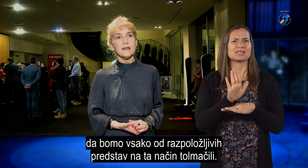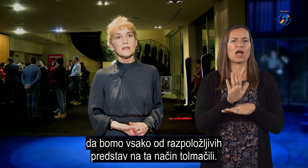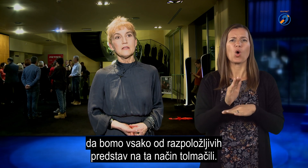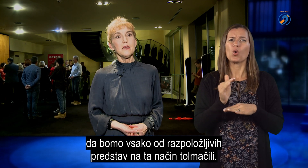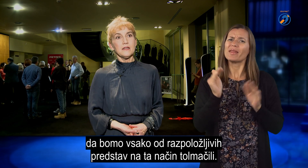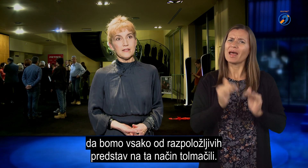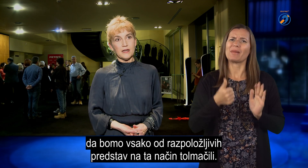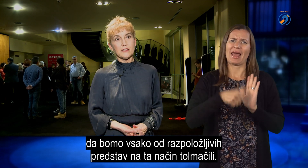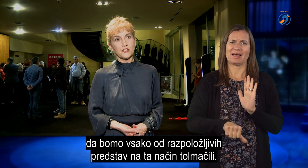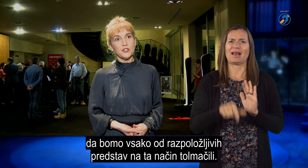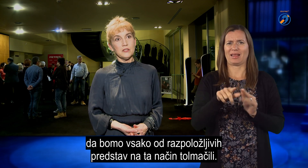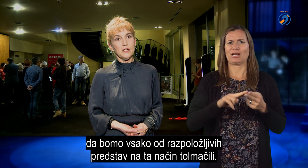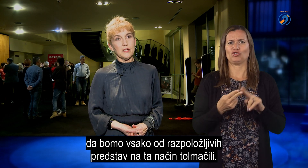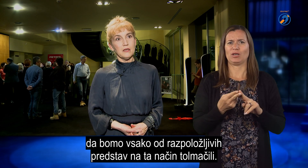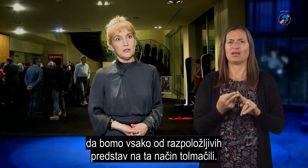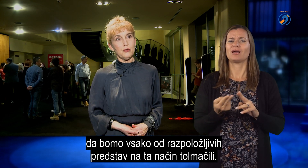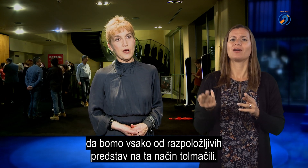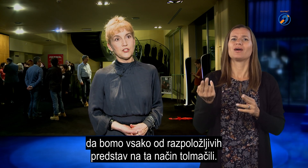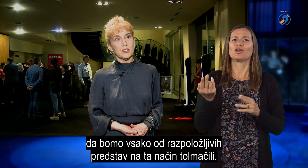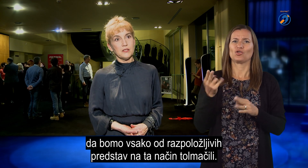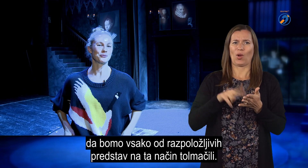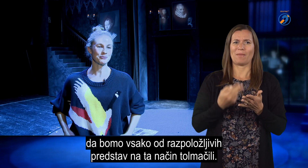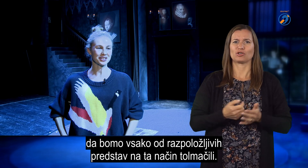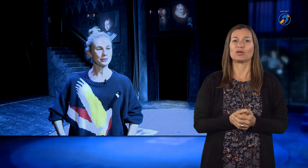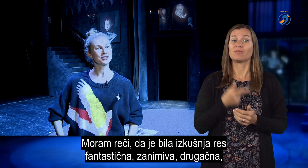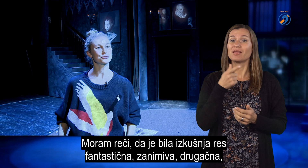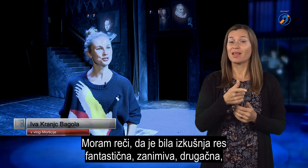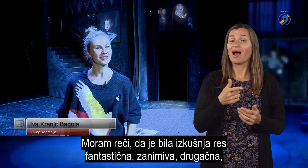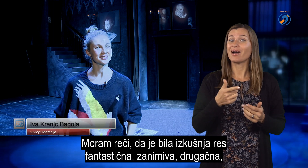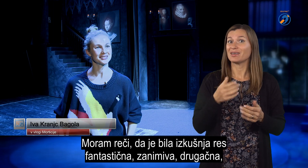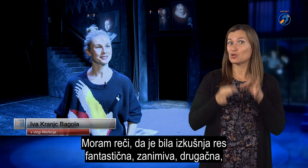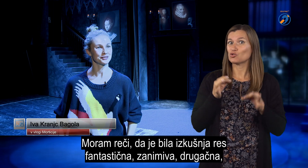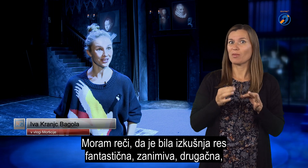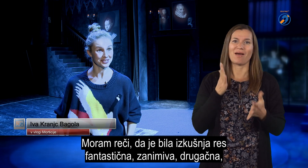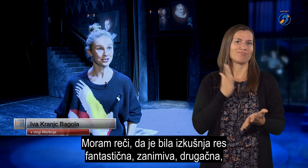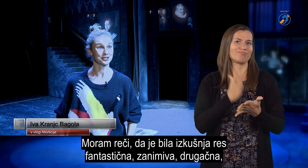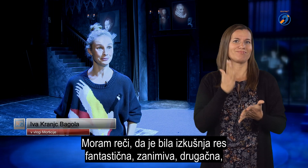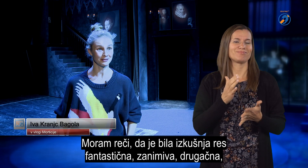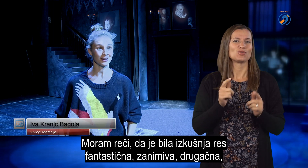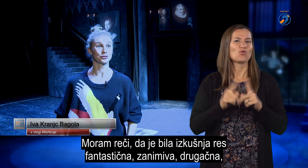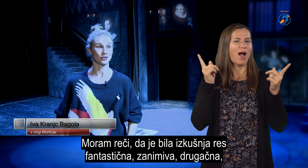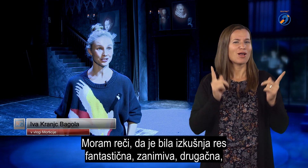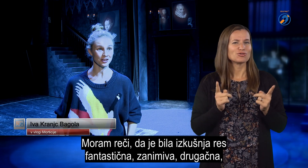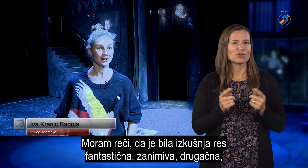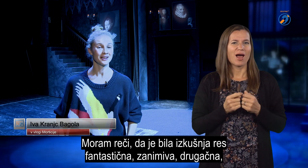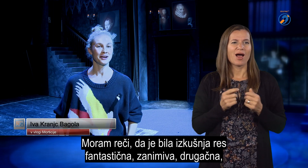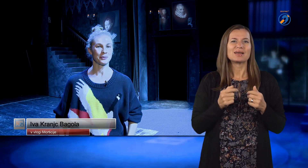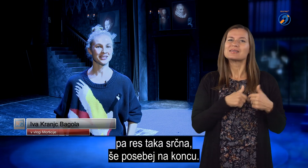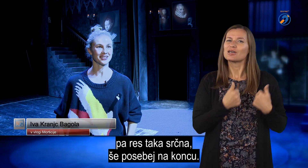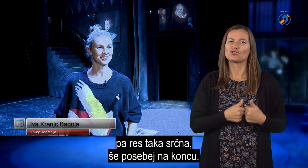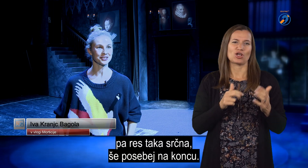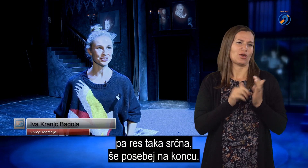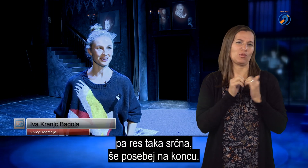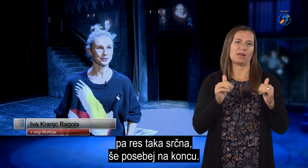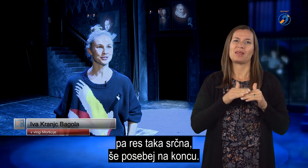vsaj enkrat na ta način tolmačili. Moram reči, da je bila izkušnja res fantastična, zanimiva, drugačna, pa